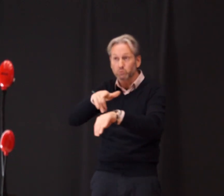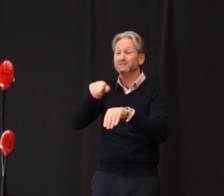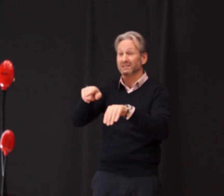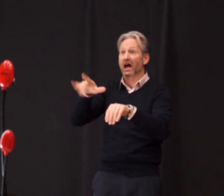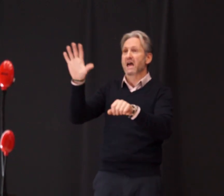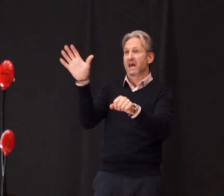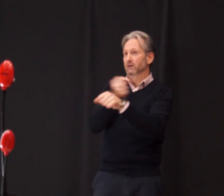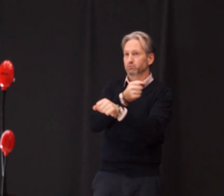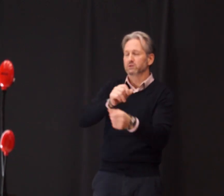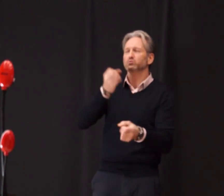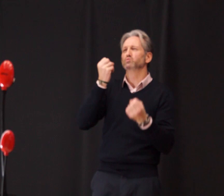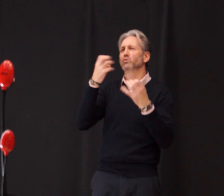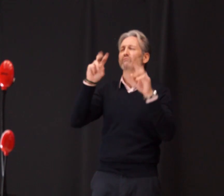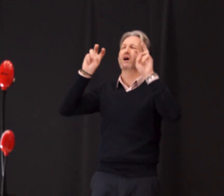éléments-là vont vous permettre...